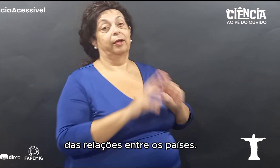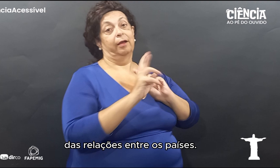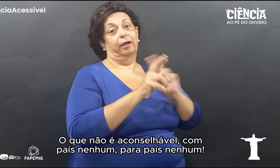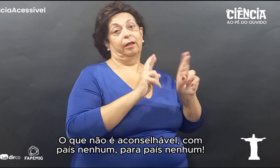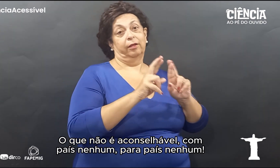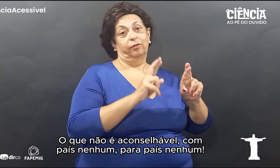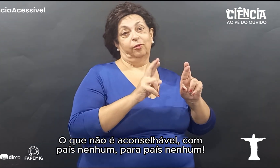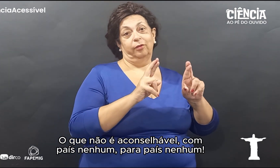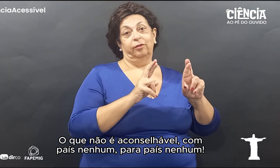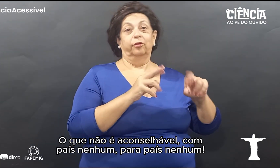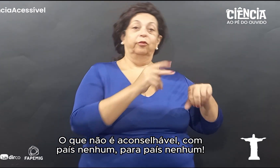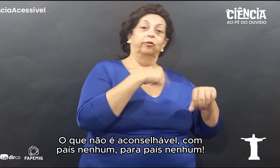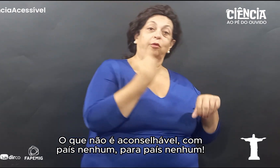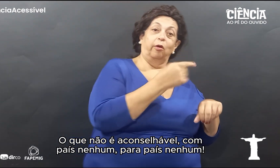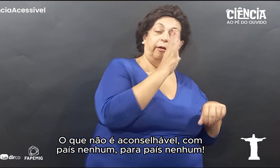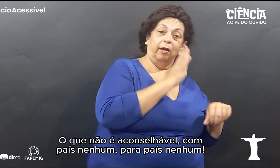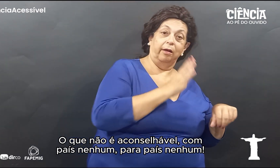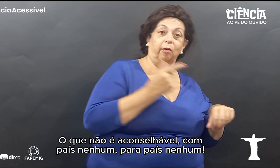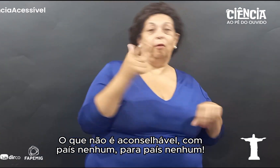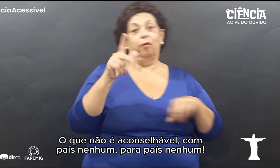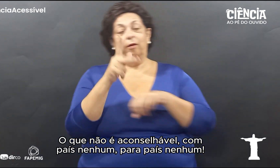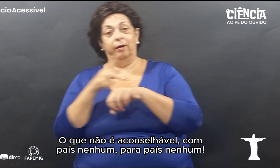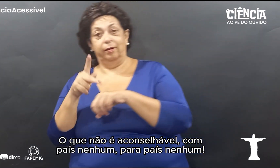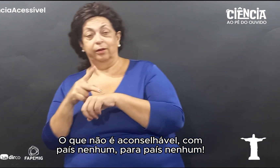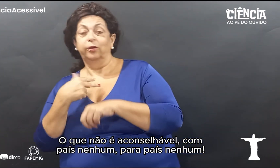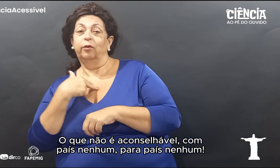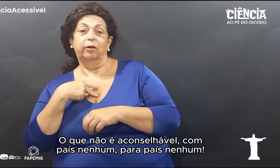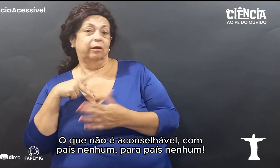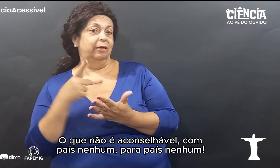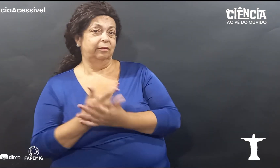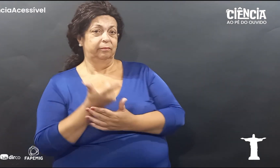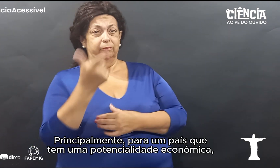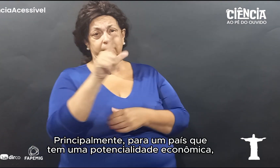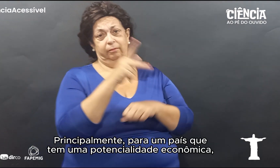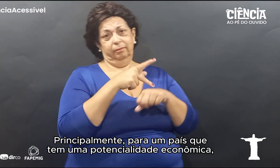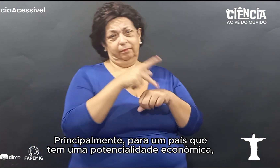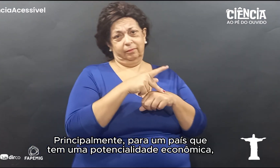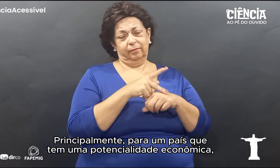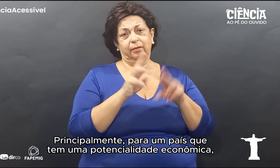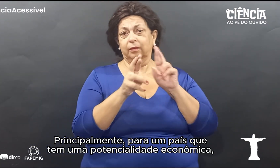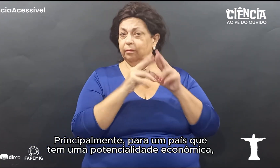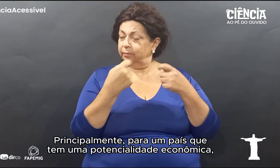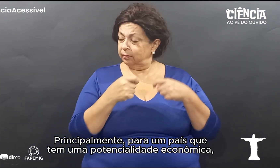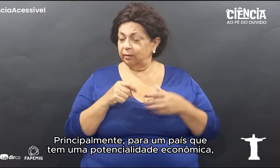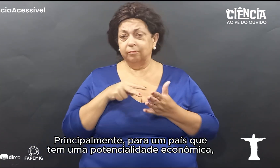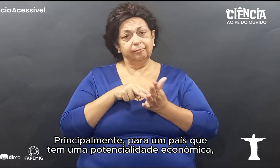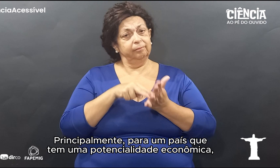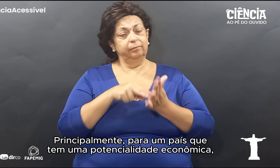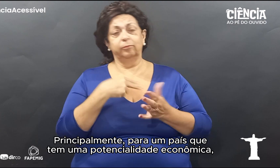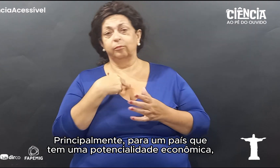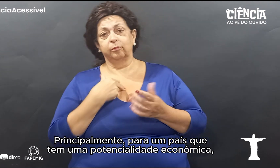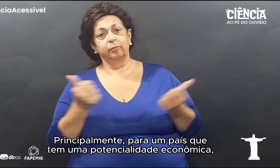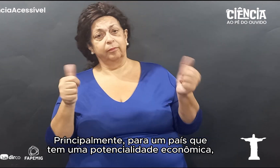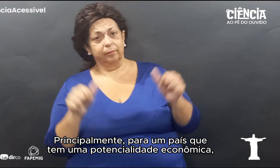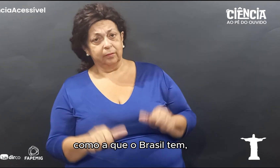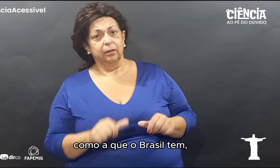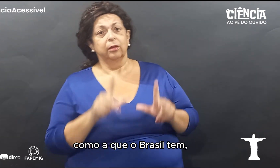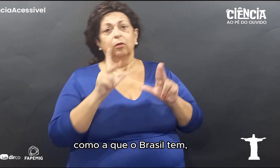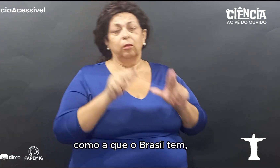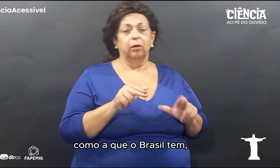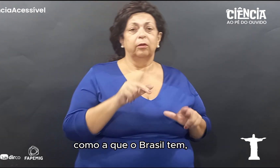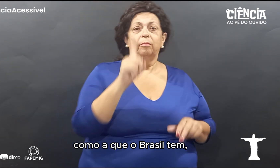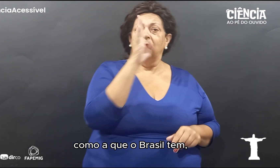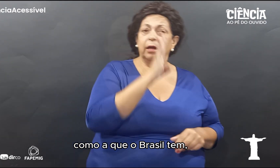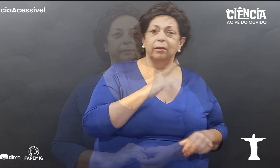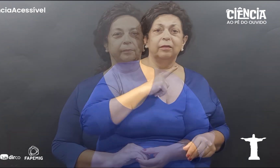os países, o que não é aconselhável com país nenhum, para país nenhum. Principalmente para um país que tem uma potencialidade econômica como o